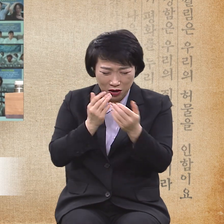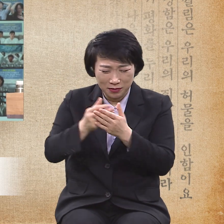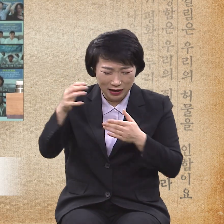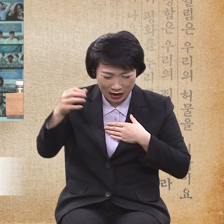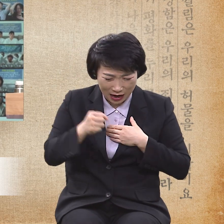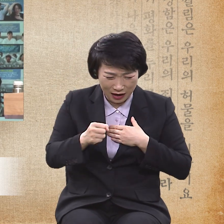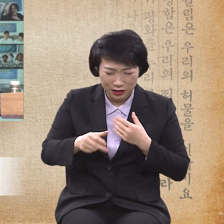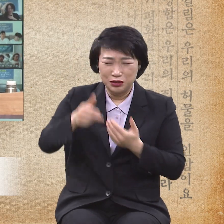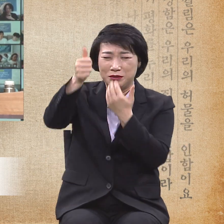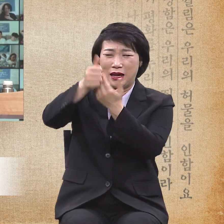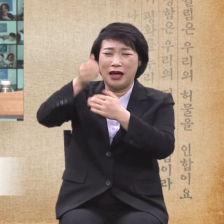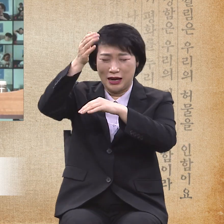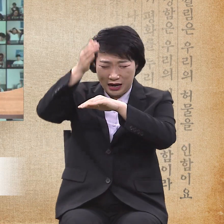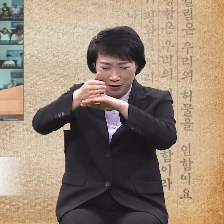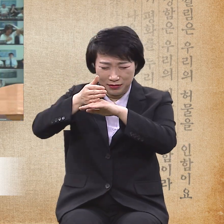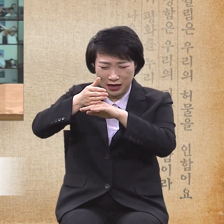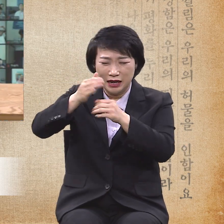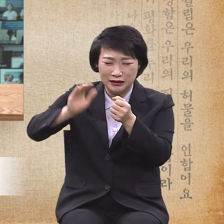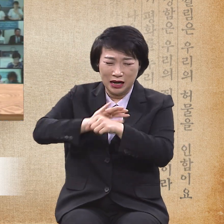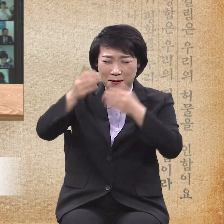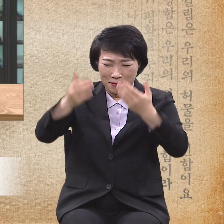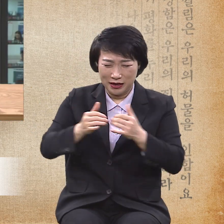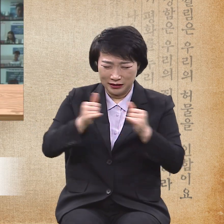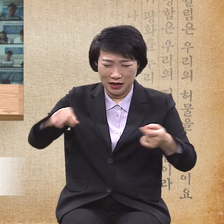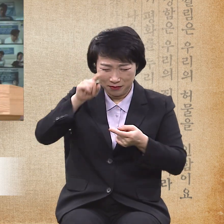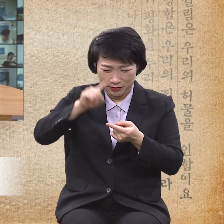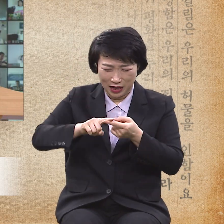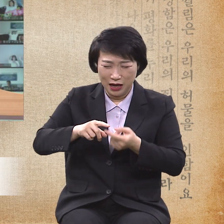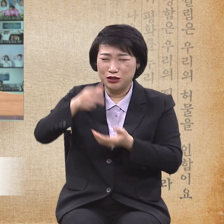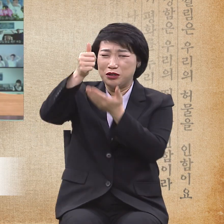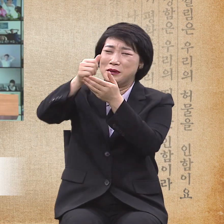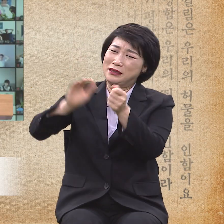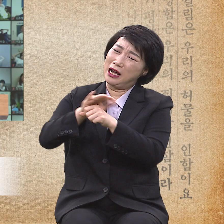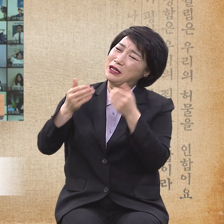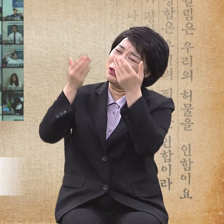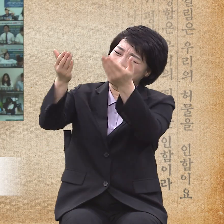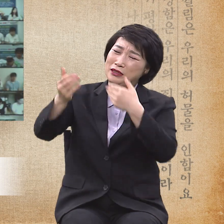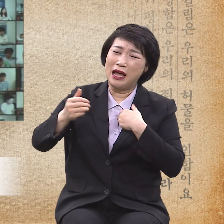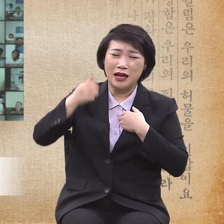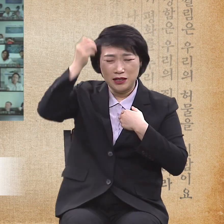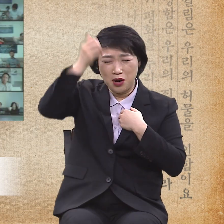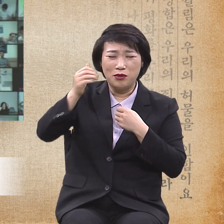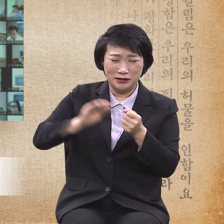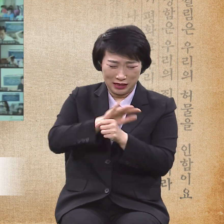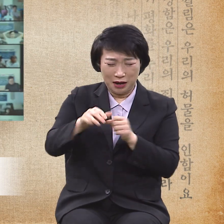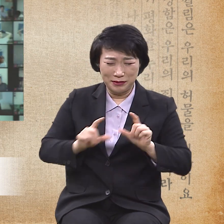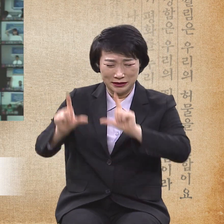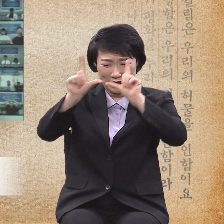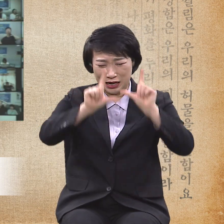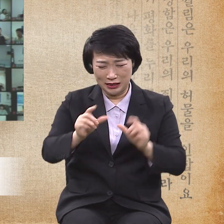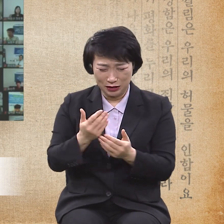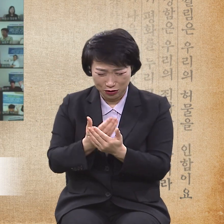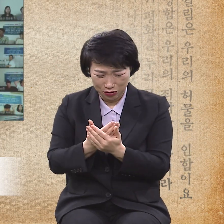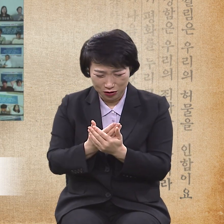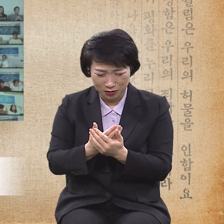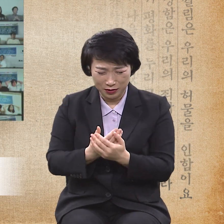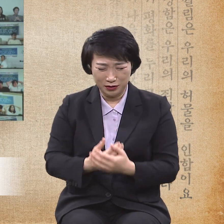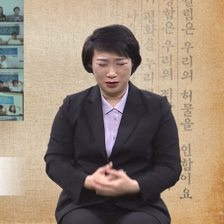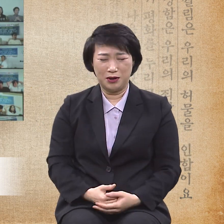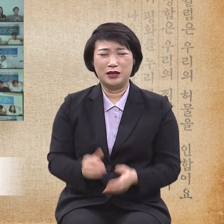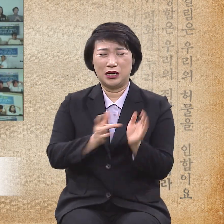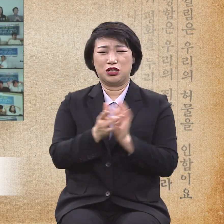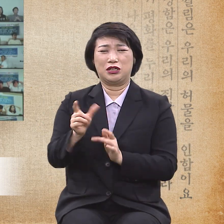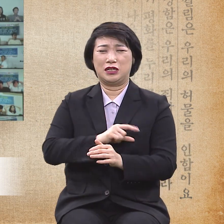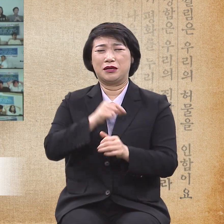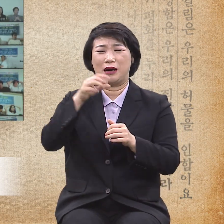경험하며 주께 감사하며 사랑받은 자답게 주님 사랑하고 자기 영혼 사랑하며 살게 하옵소서.